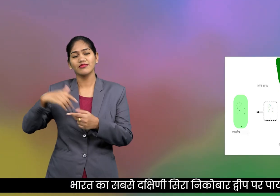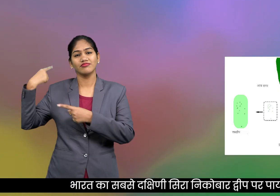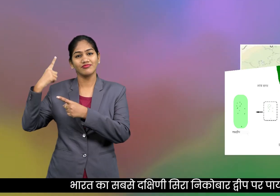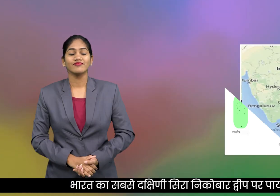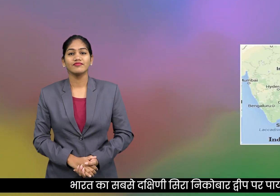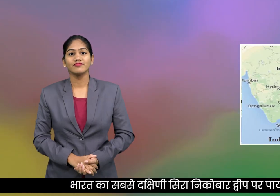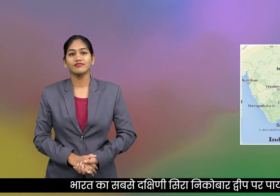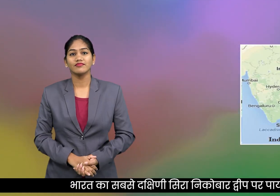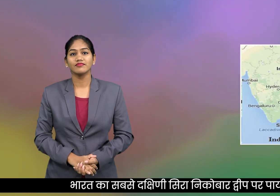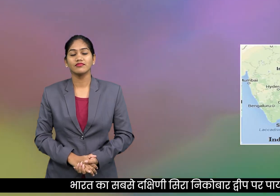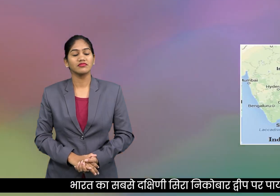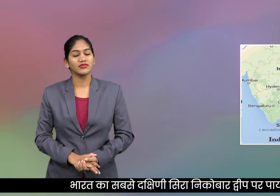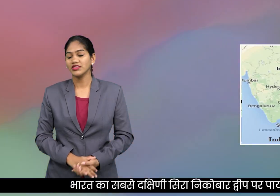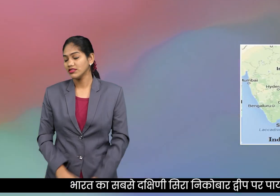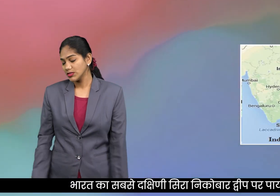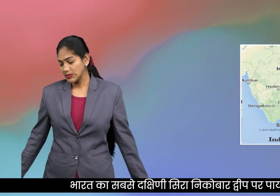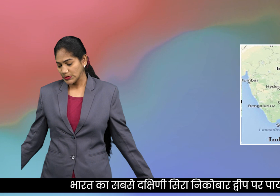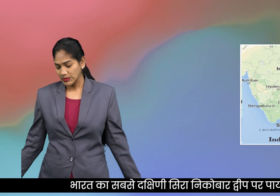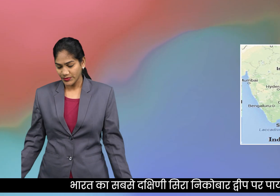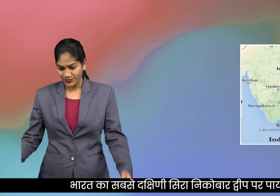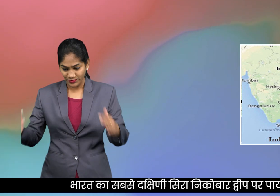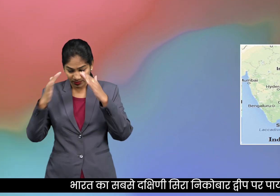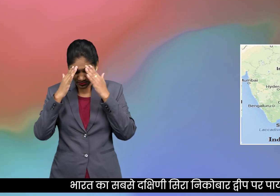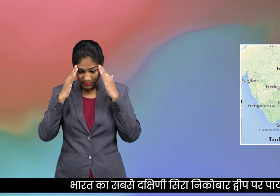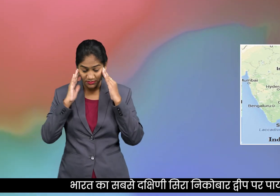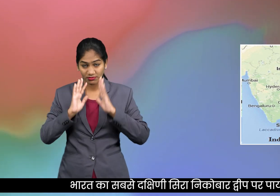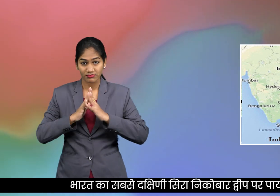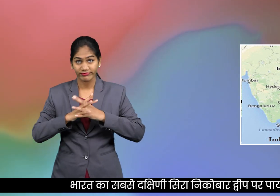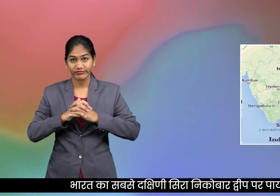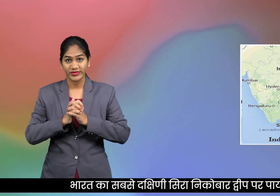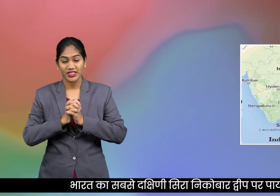भारत का सबसे दक्षिणी सिरा निकोबार द्वीप पर पाया जाता है।